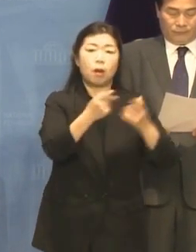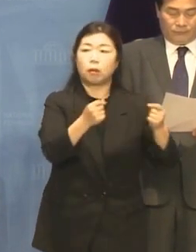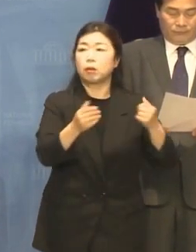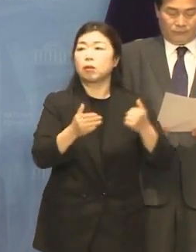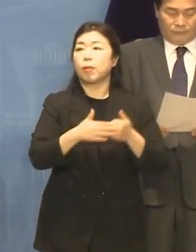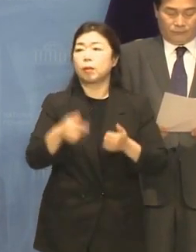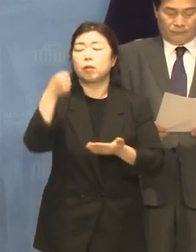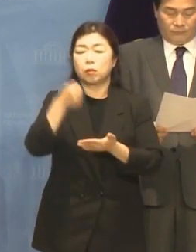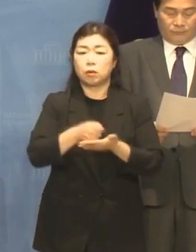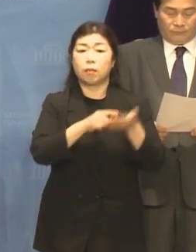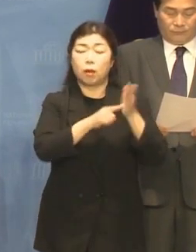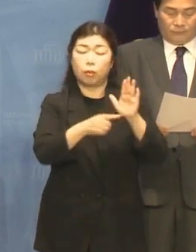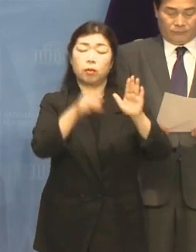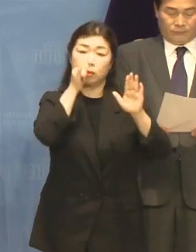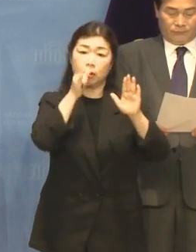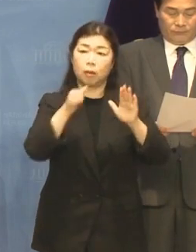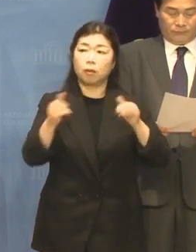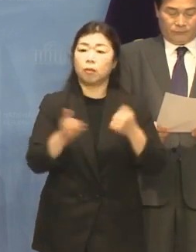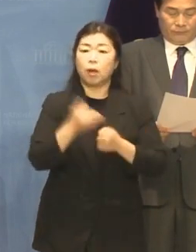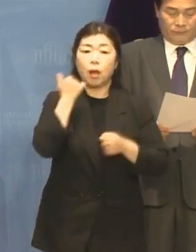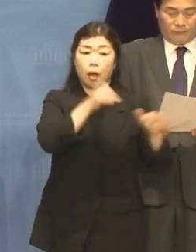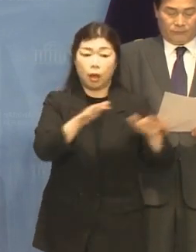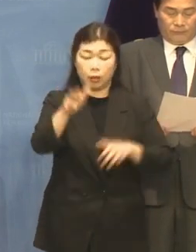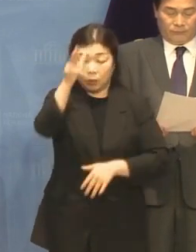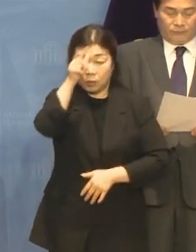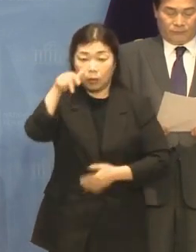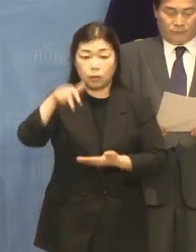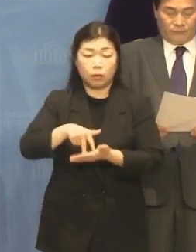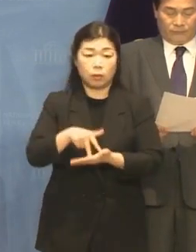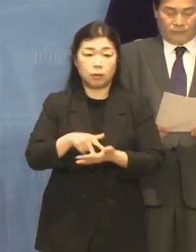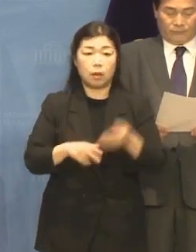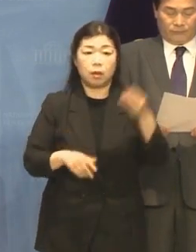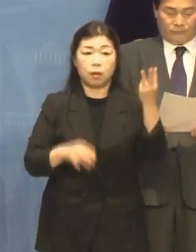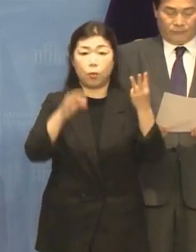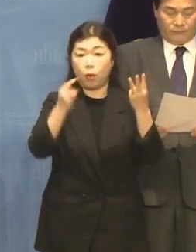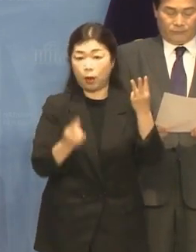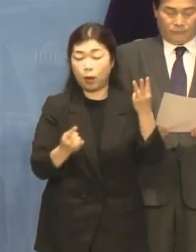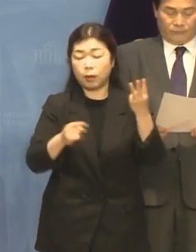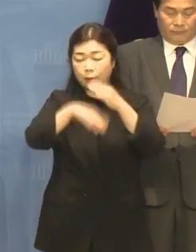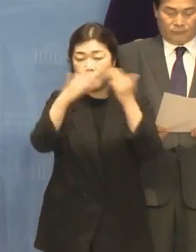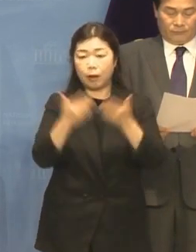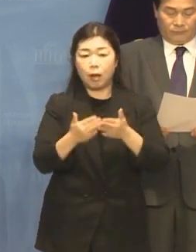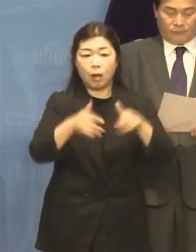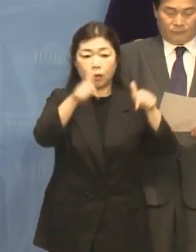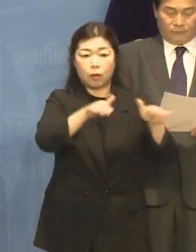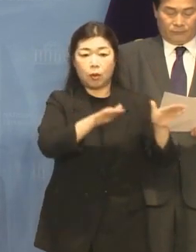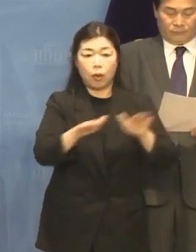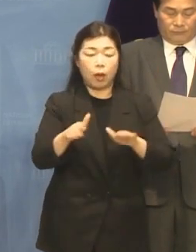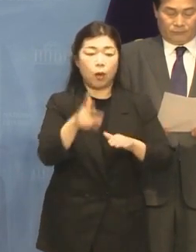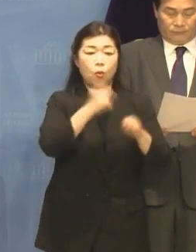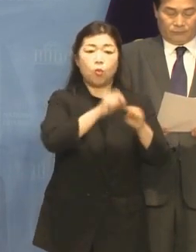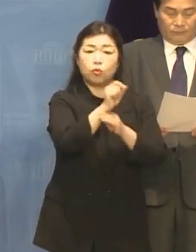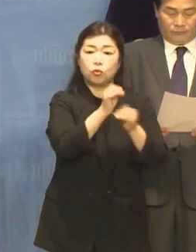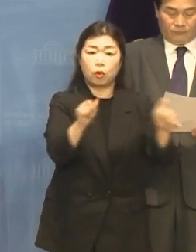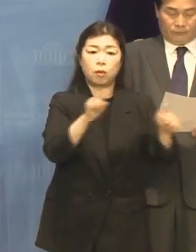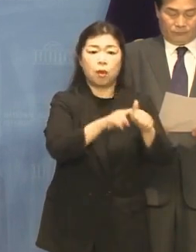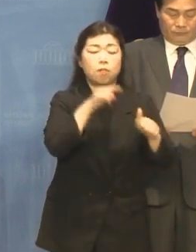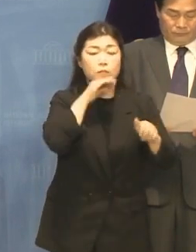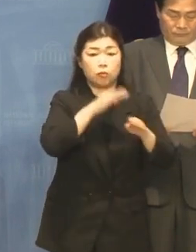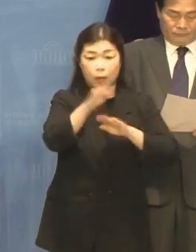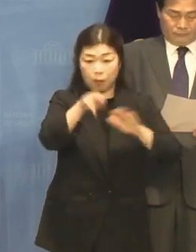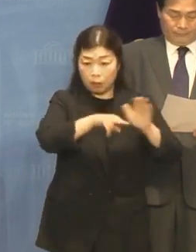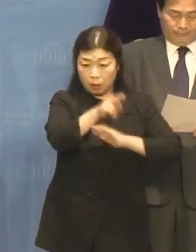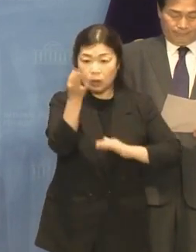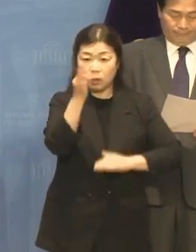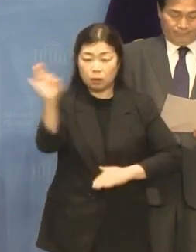판단한다고 발표하는 등 해경은 3회에 걸쳐 서해 공무원의 월북이 인정된다는 발표를